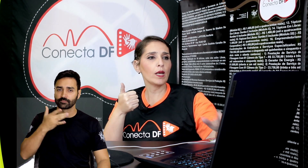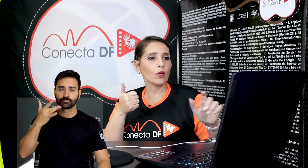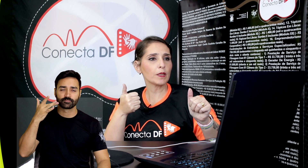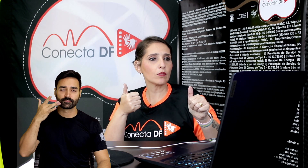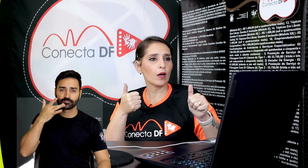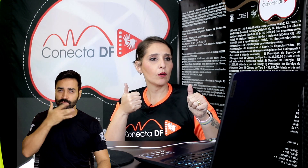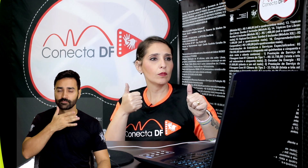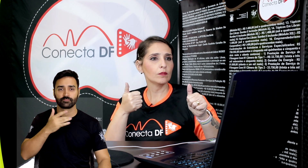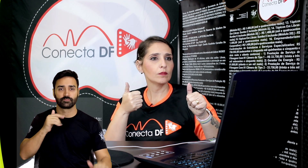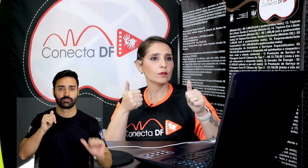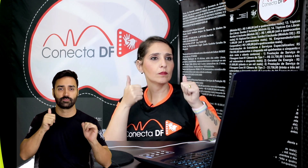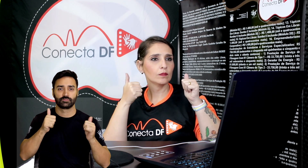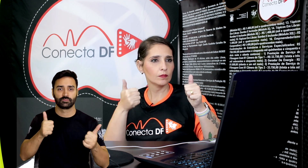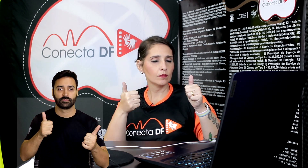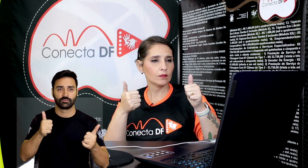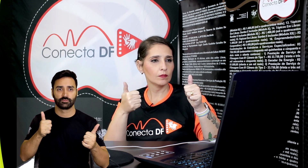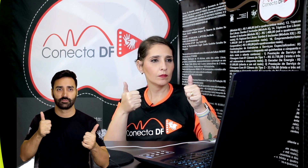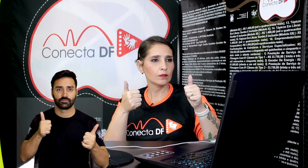Tranquilo, pessoal?